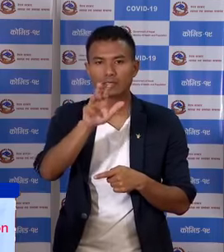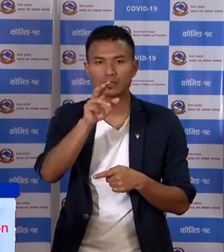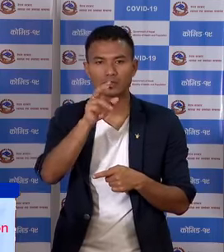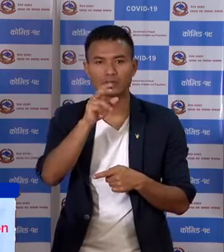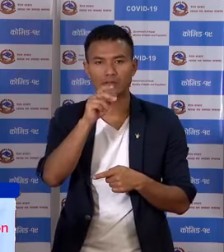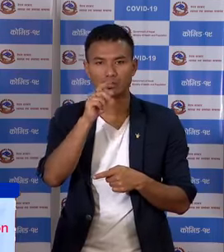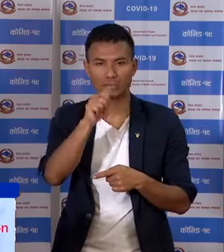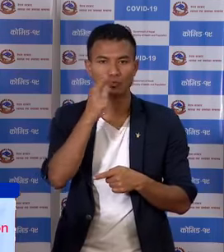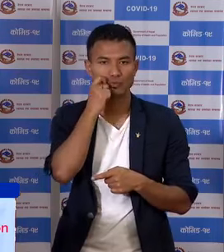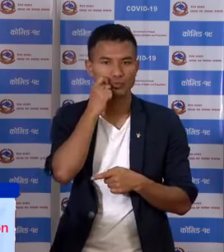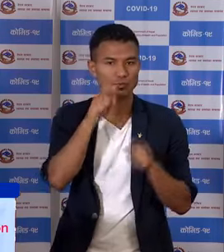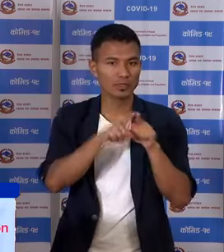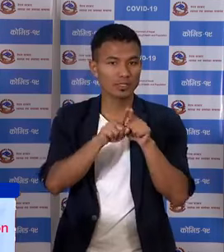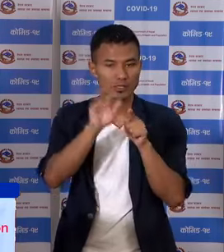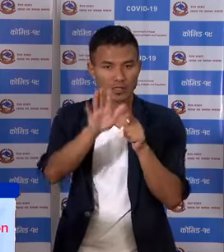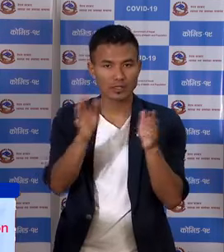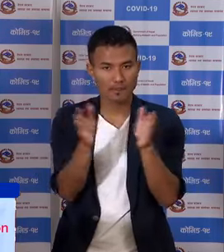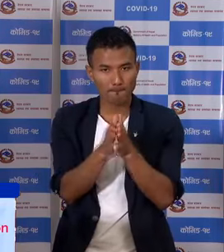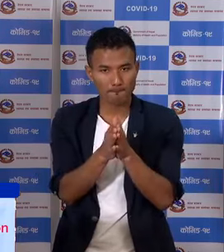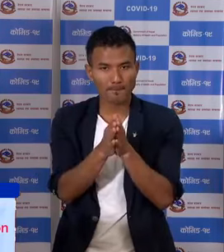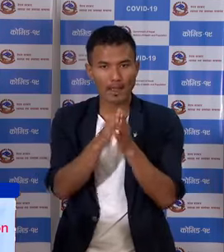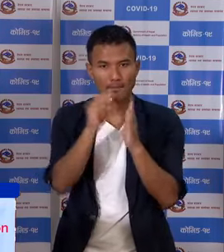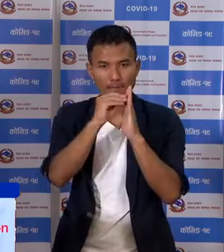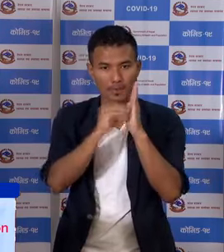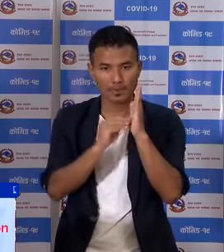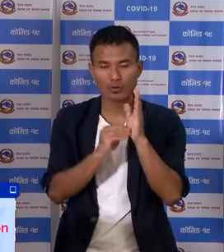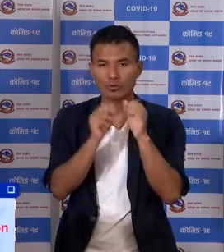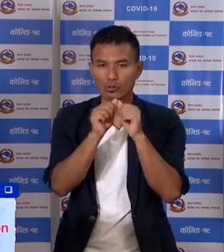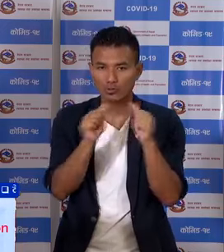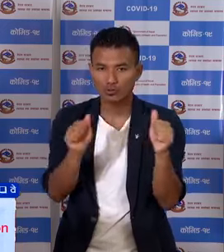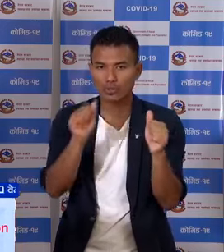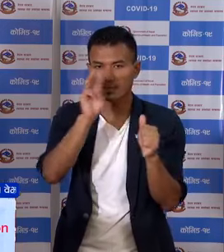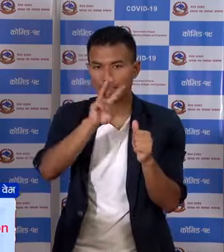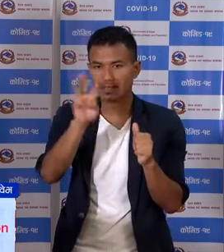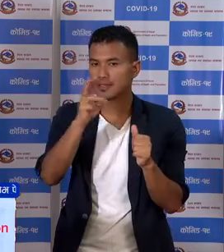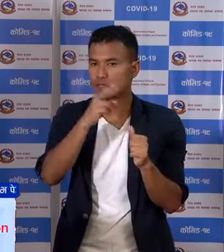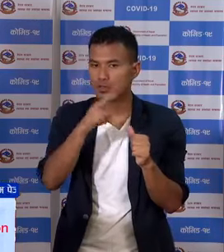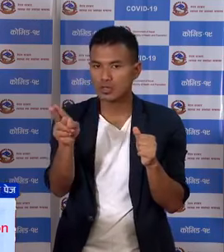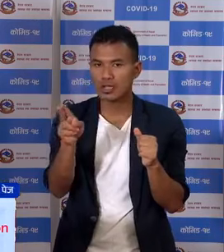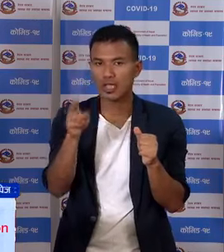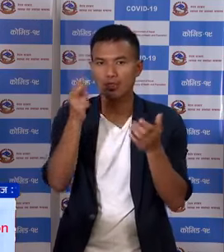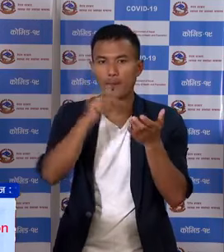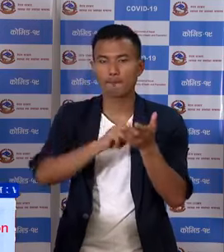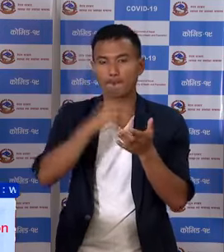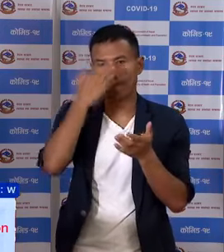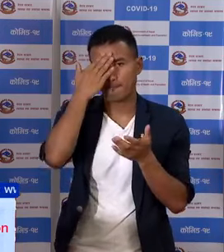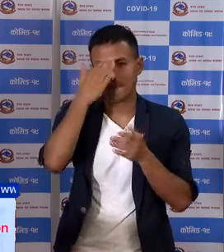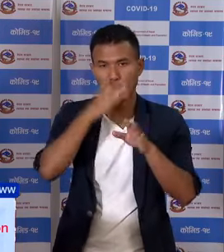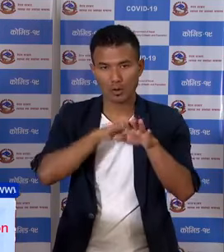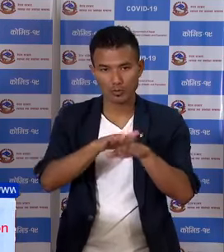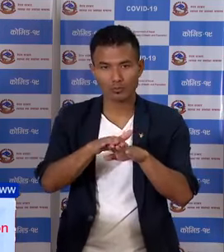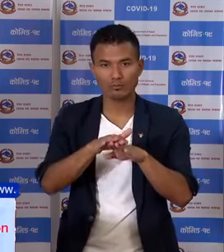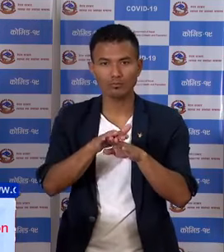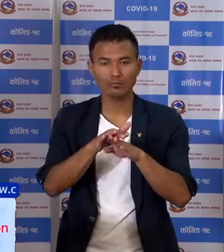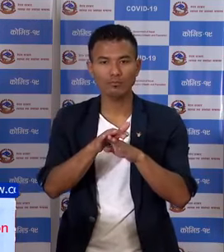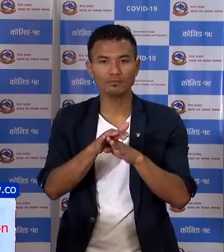छा एसरी कुल पचिल्लो बिवरन अनुसार त्यातिस जाना थप संक्रमित